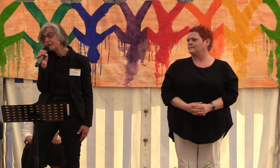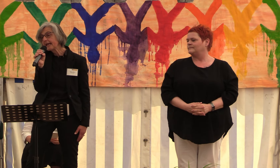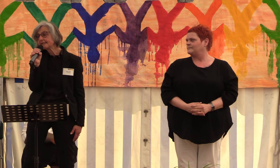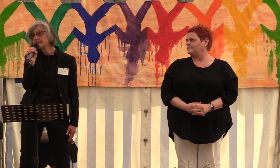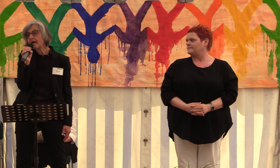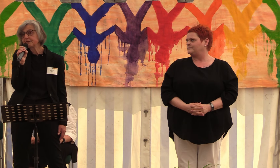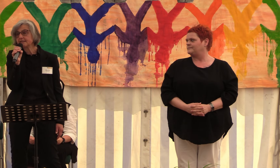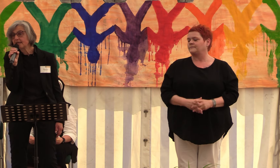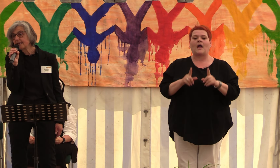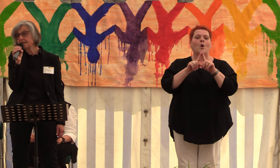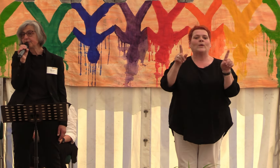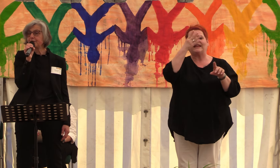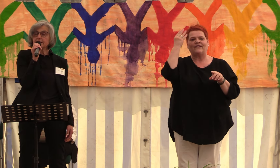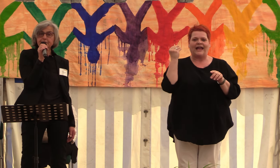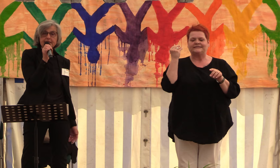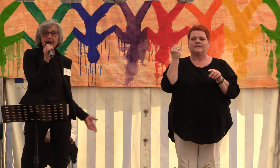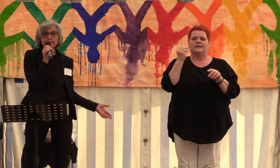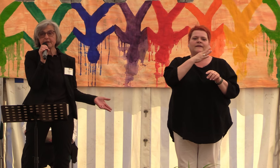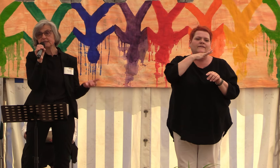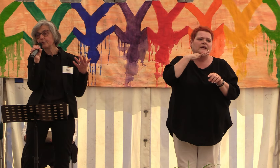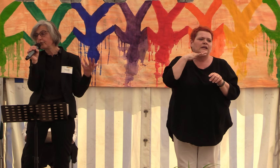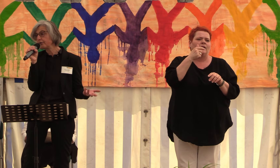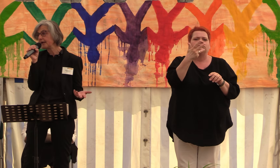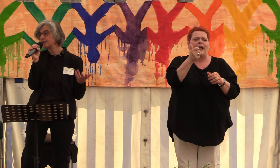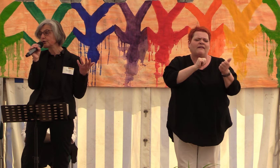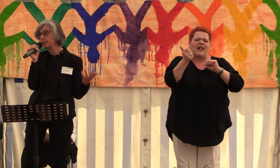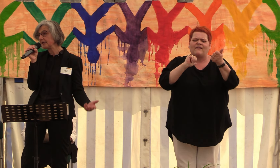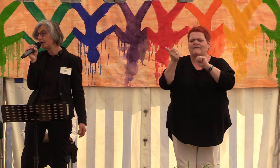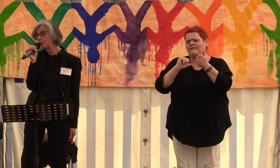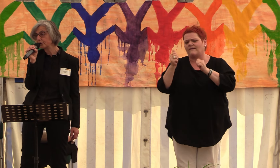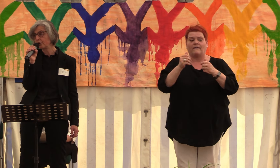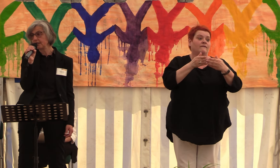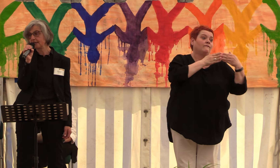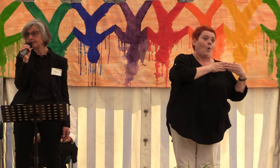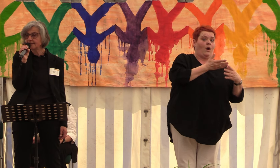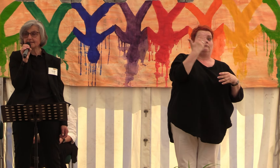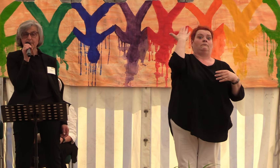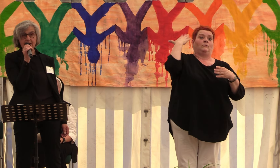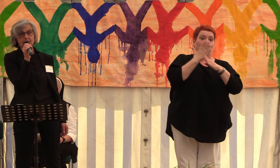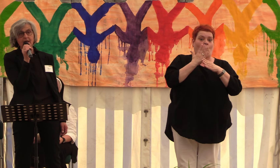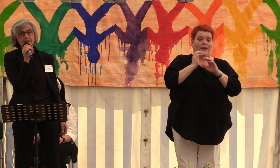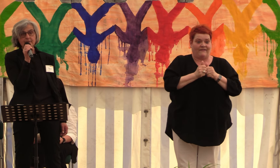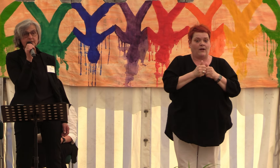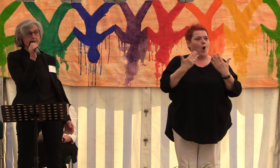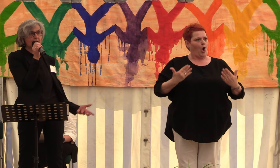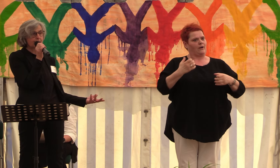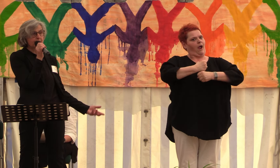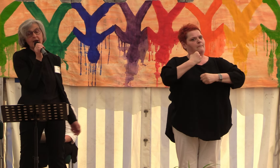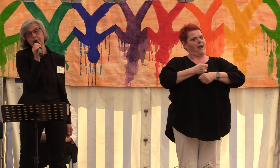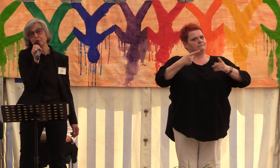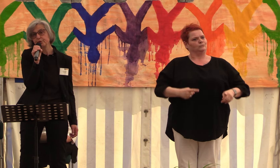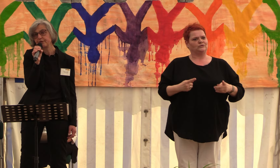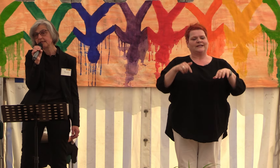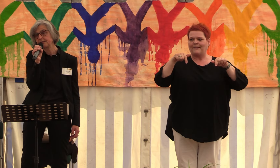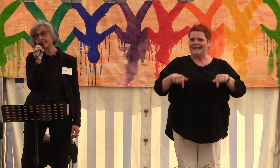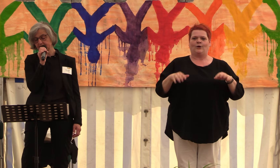Wenn man nicht vergessen darf, das sind tatsächlich die vielen, vielen Helfer, die im Vorfeld und im Hintergrund heute ihren Dienst machen, damit wir